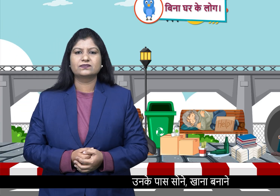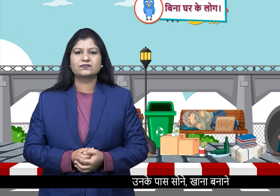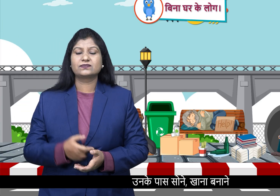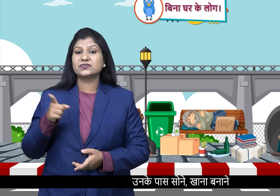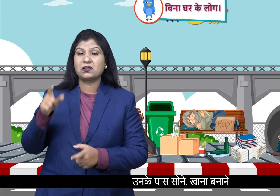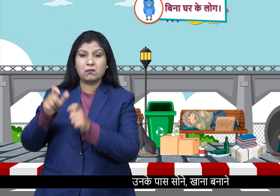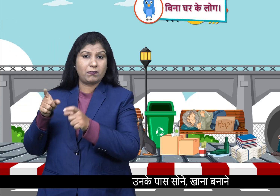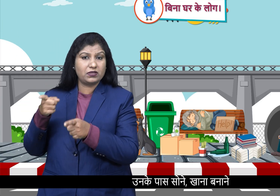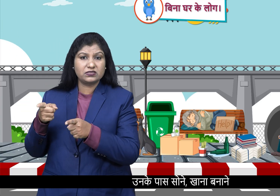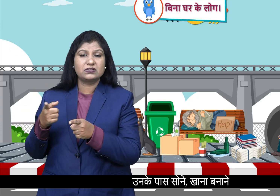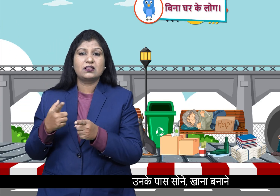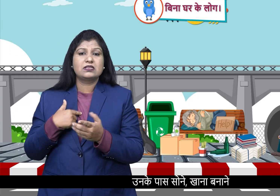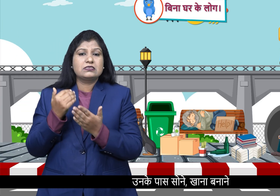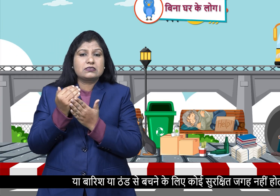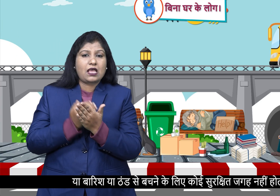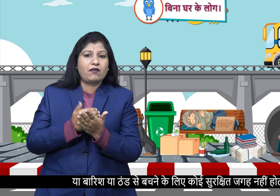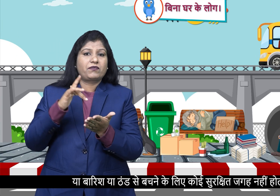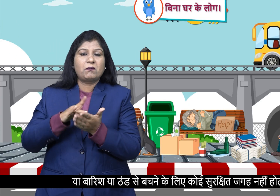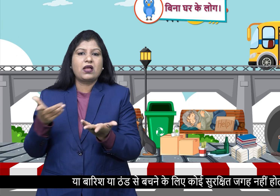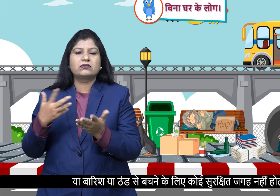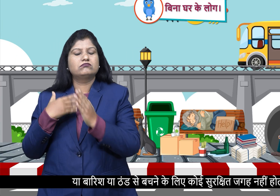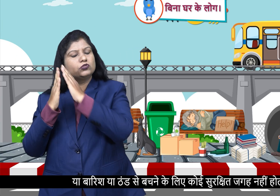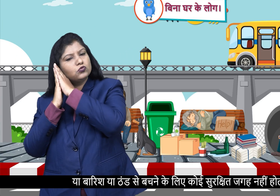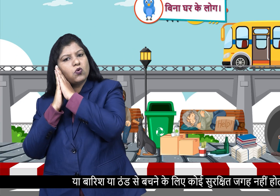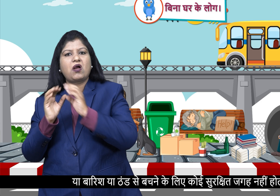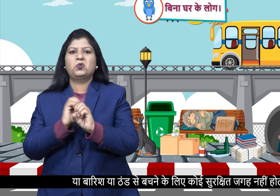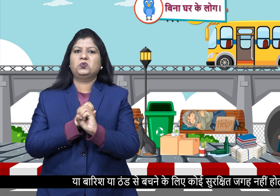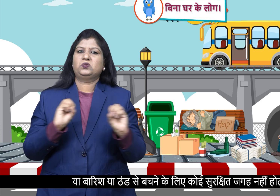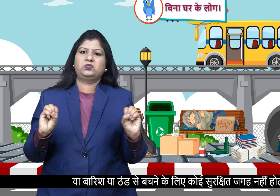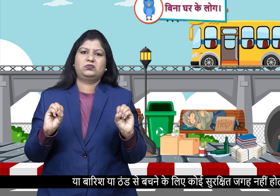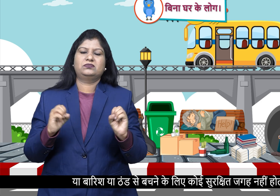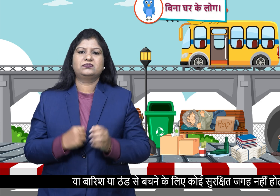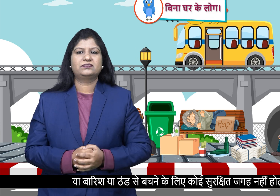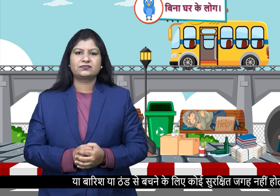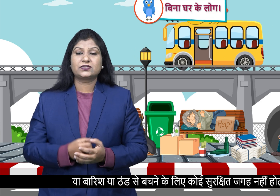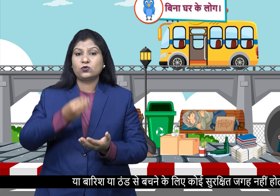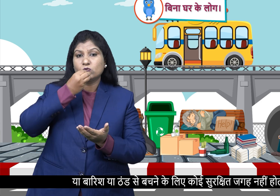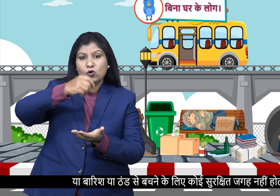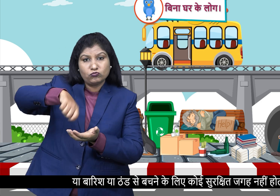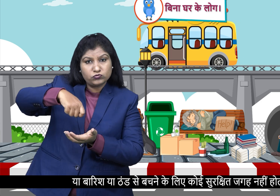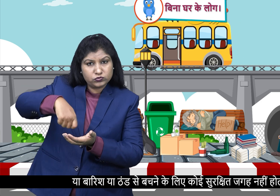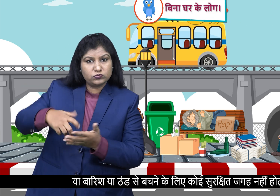उनके पास सोने, खाना बनाने या बारिश या ठंड से बचने के लिए कोई सुरक्षित जगह नहीं होती।